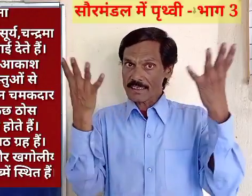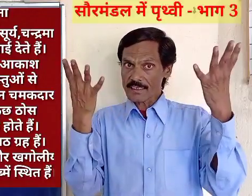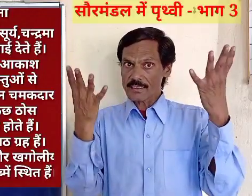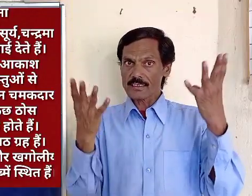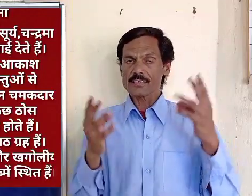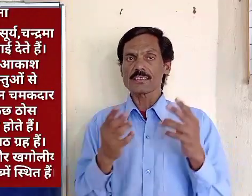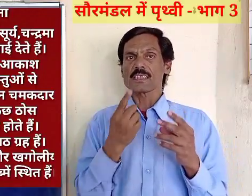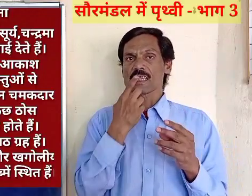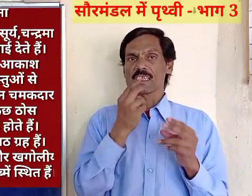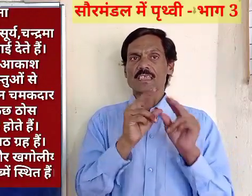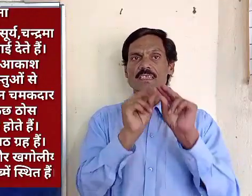अनगिनत